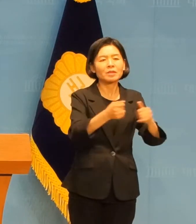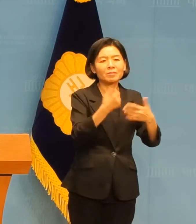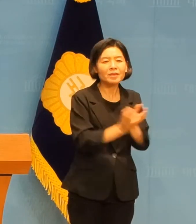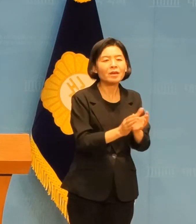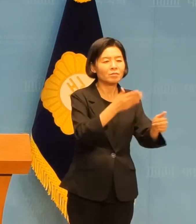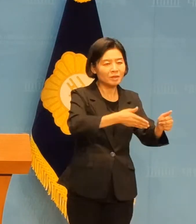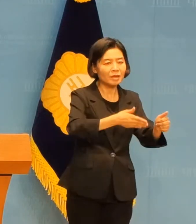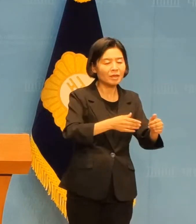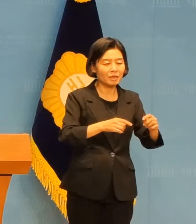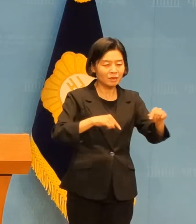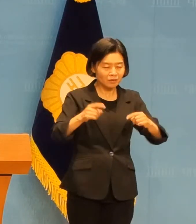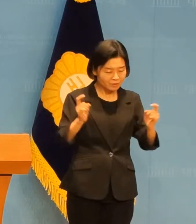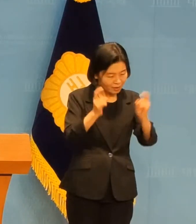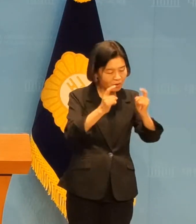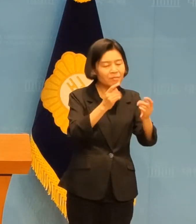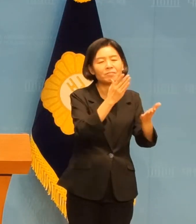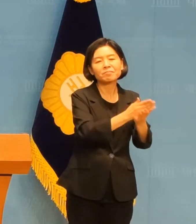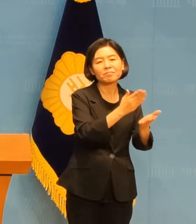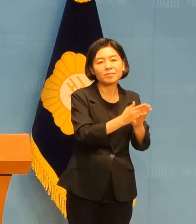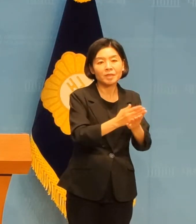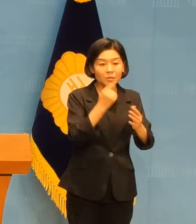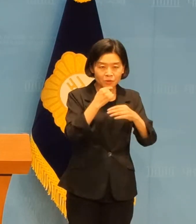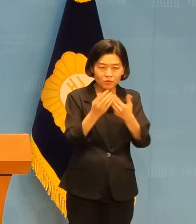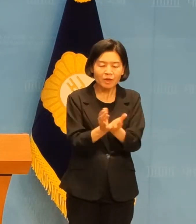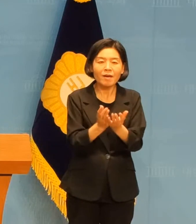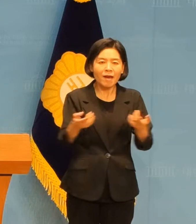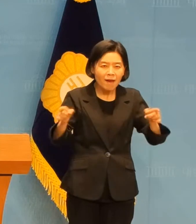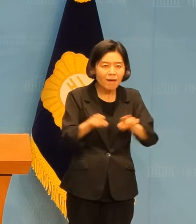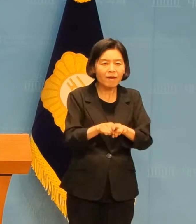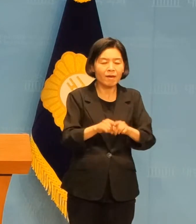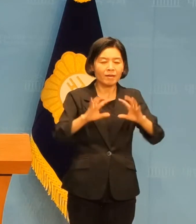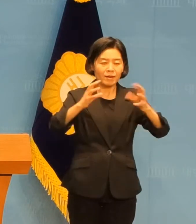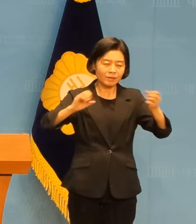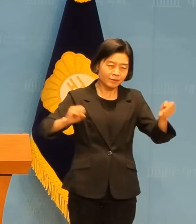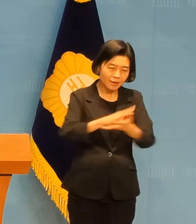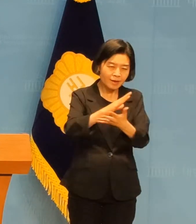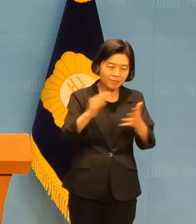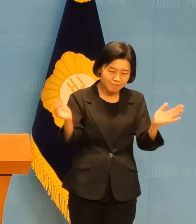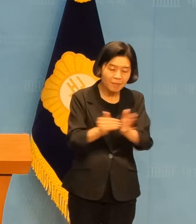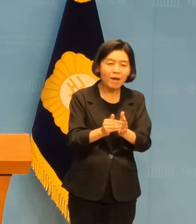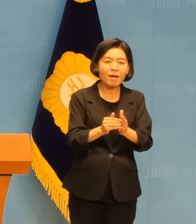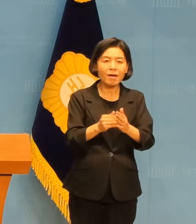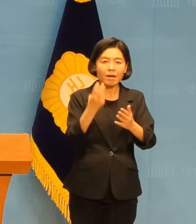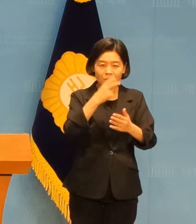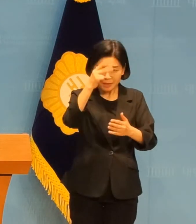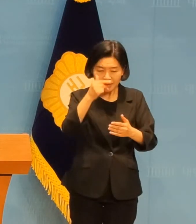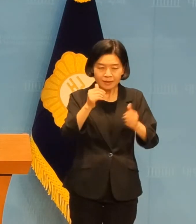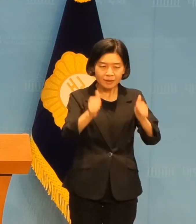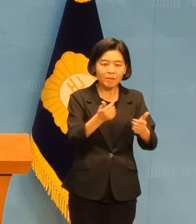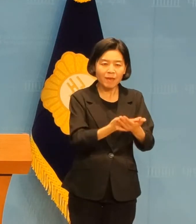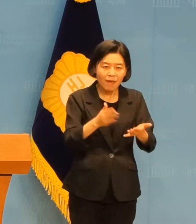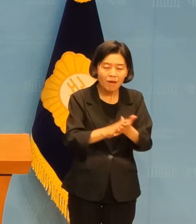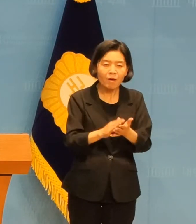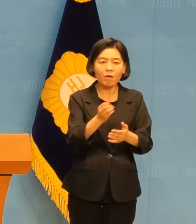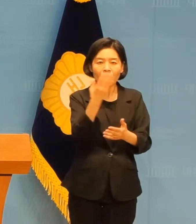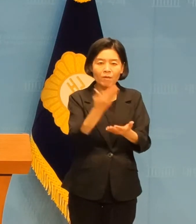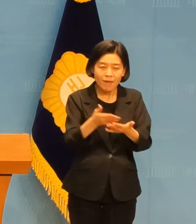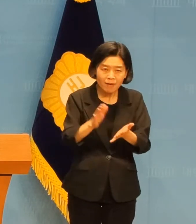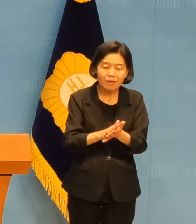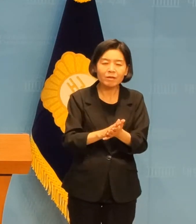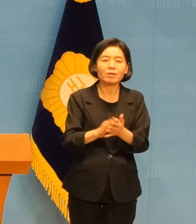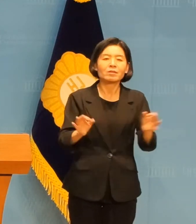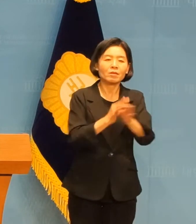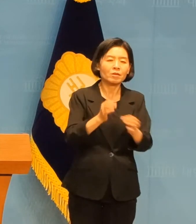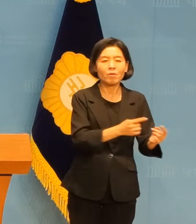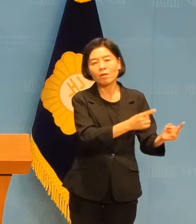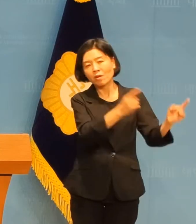멈추고 더불어민주당과 함께 내란 청산, 검찰, 사법, 언론개혁, 민생경제 회복이라는